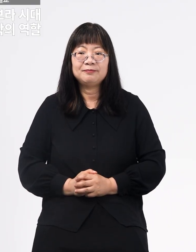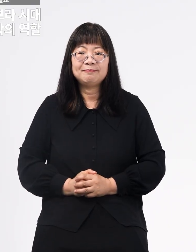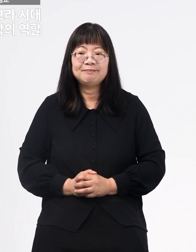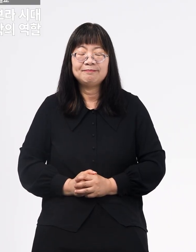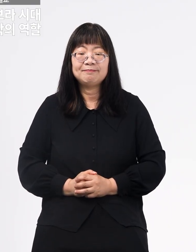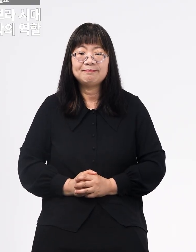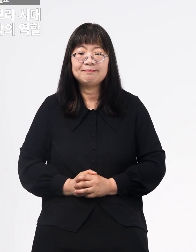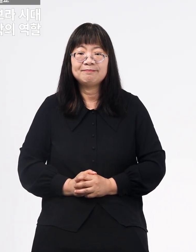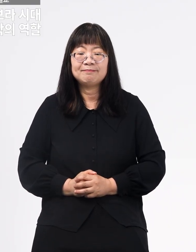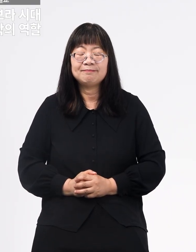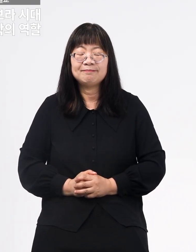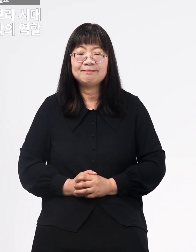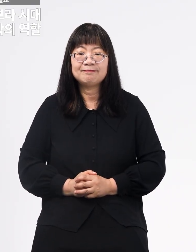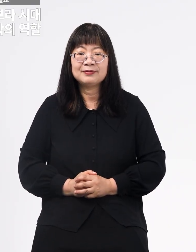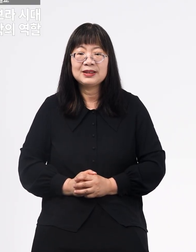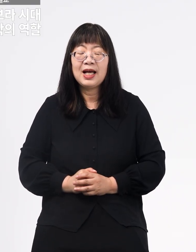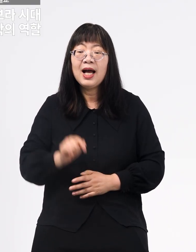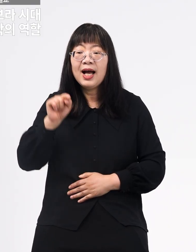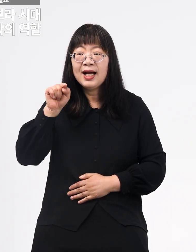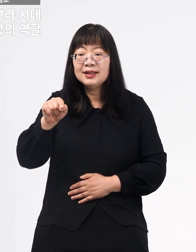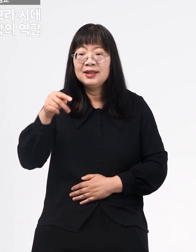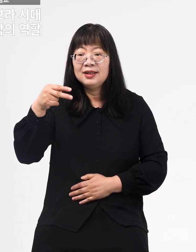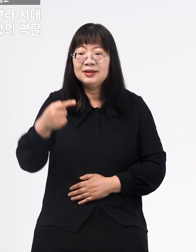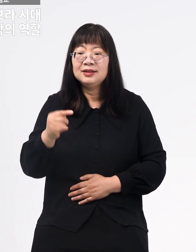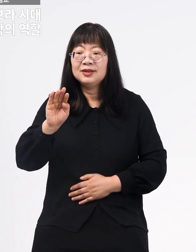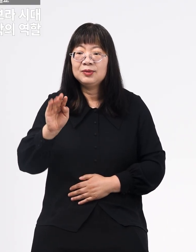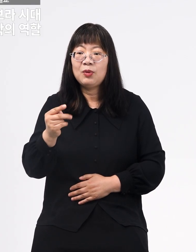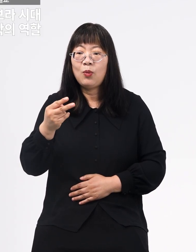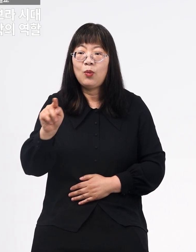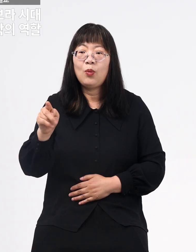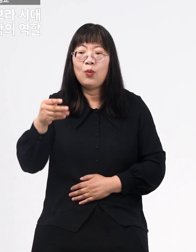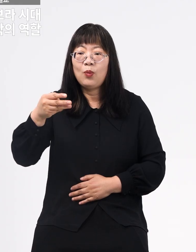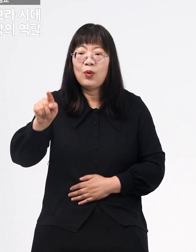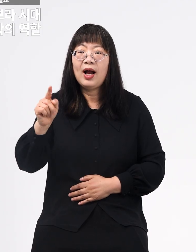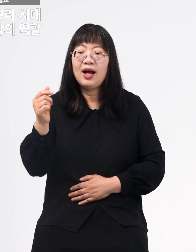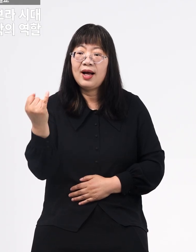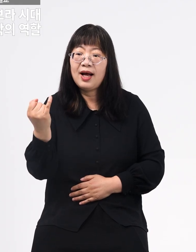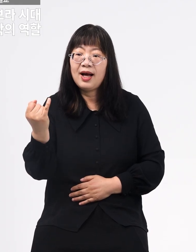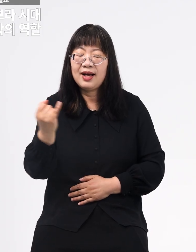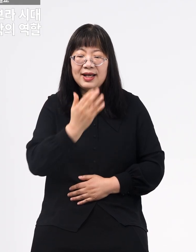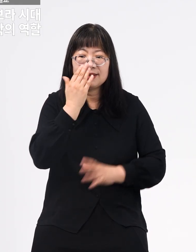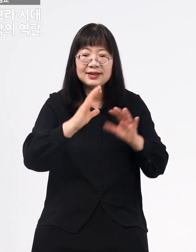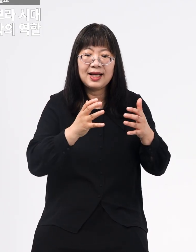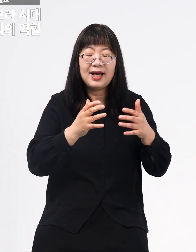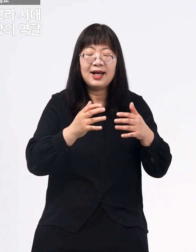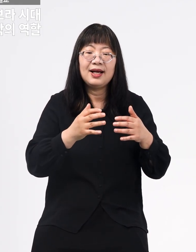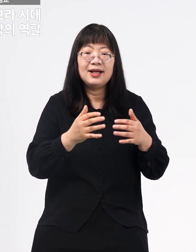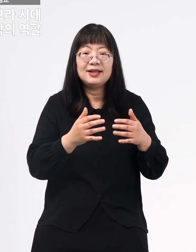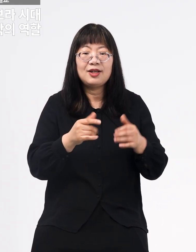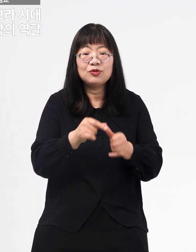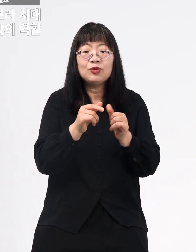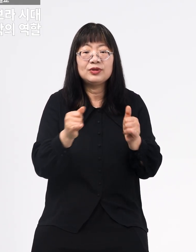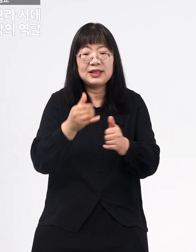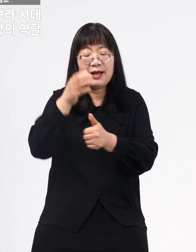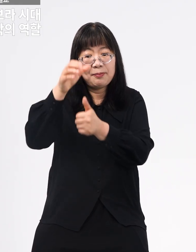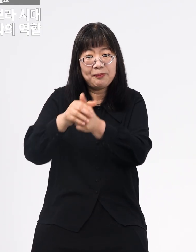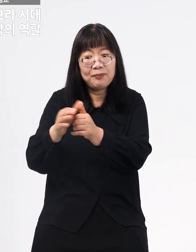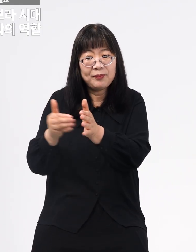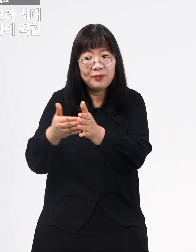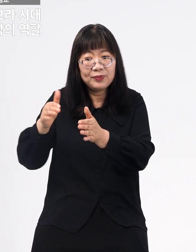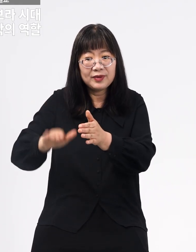자, 그러면 그 드보라가 이스라엘의 사사가 되었는데 5절 여러분 한번 같이